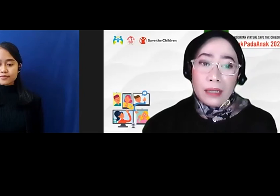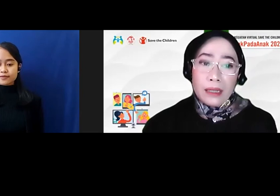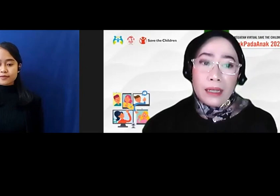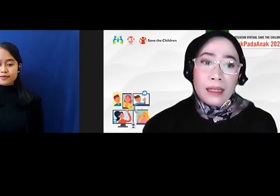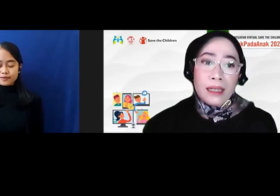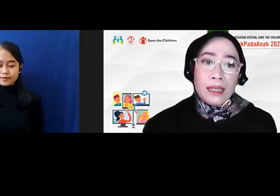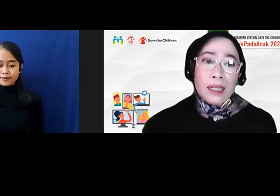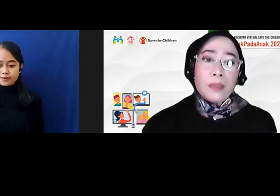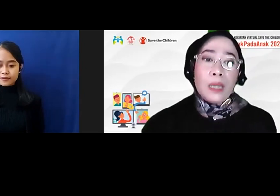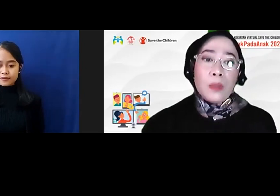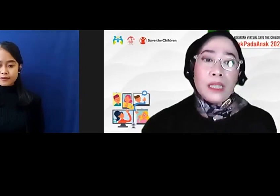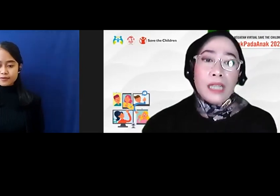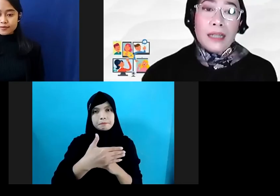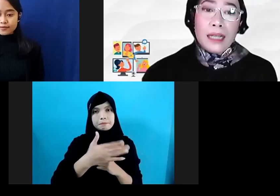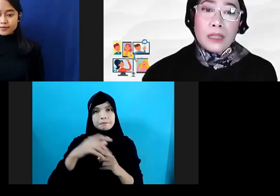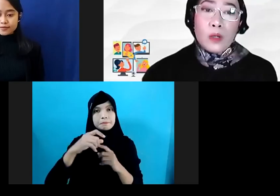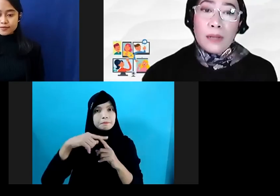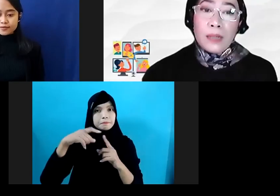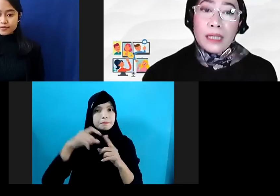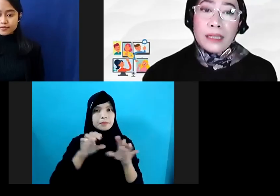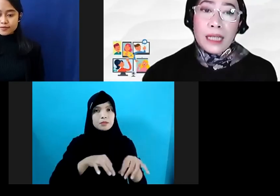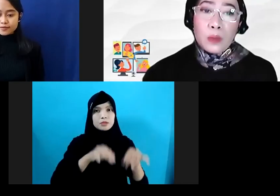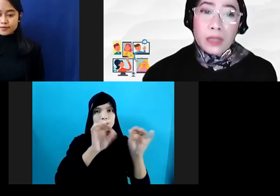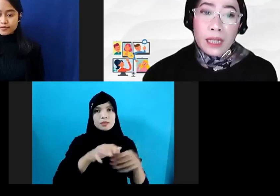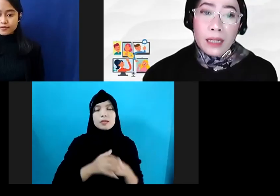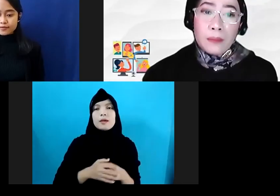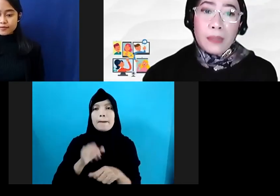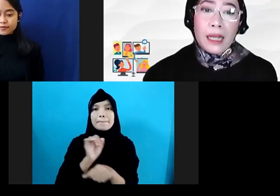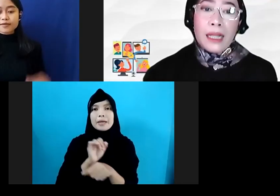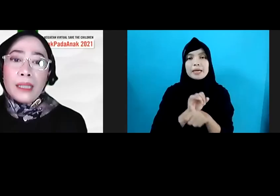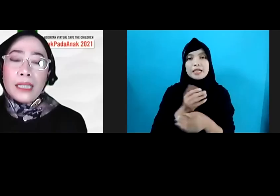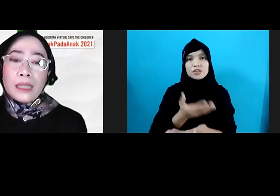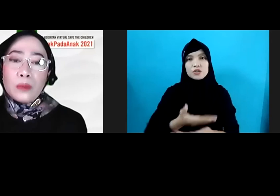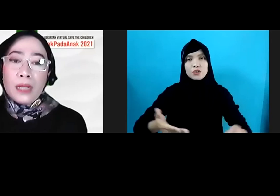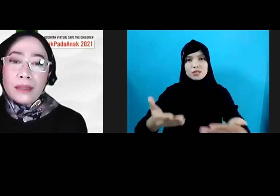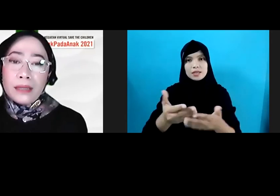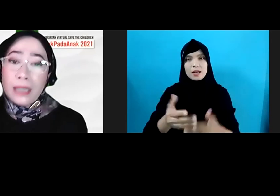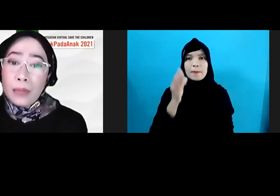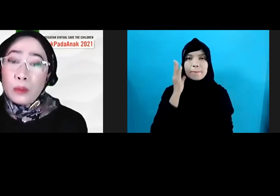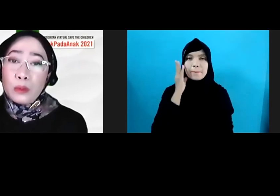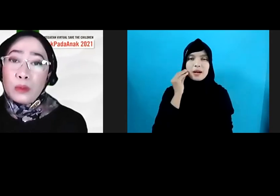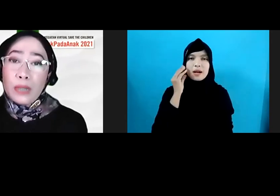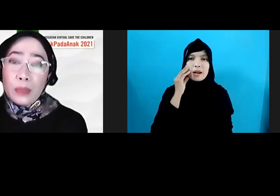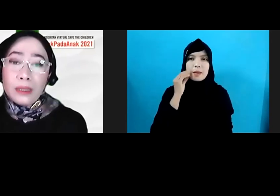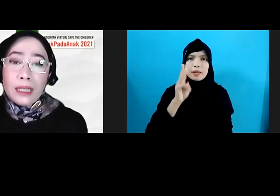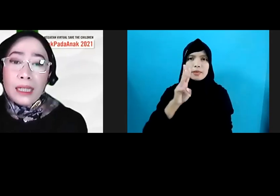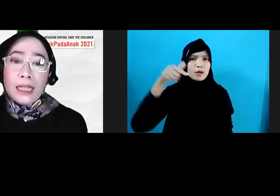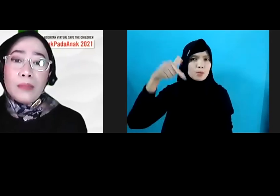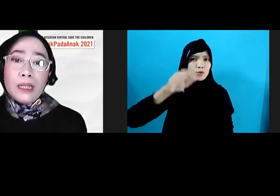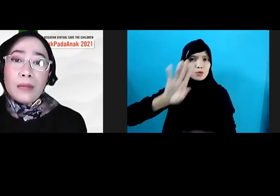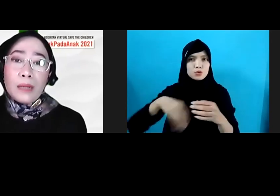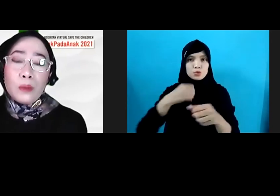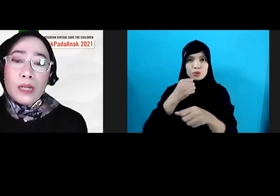Australia Beliau Ini Adalah Seorang Pekerja Sosial Pengalamannya Sudah 37 Tahun